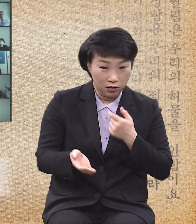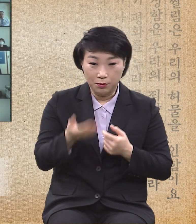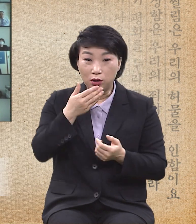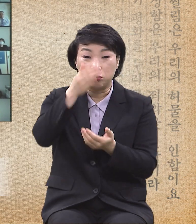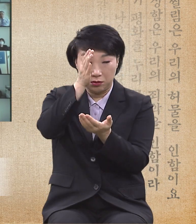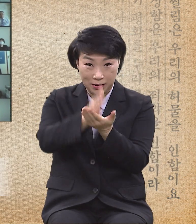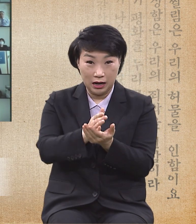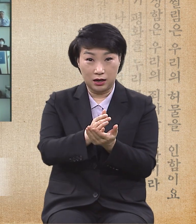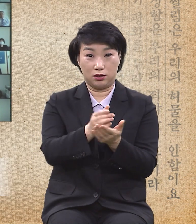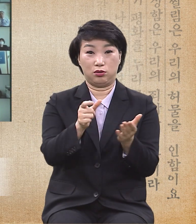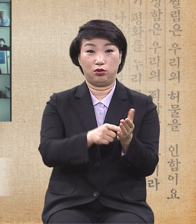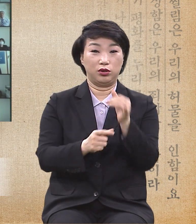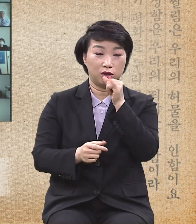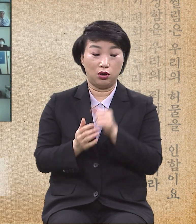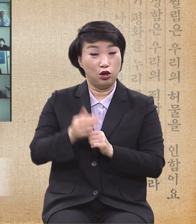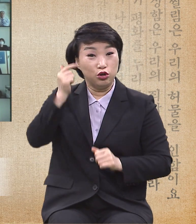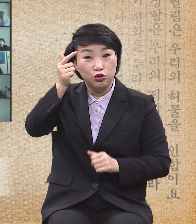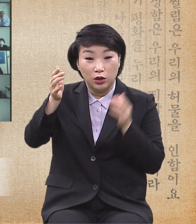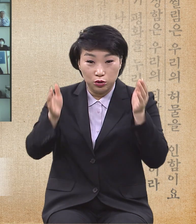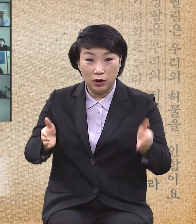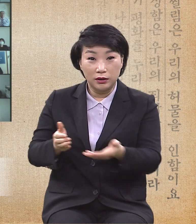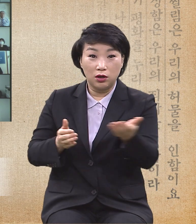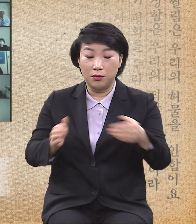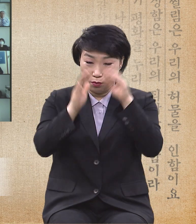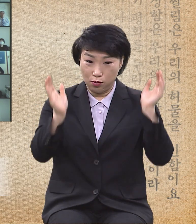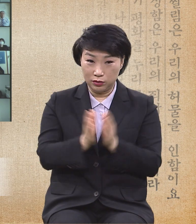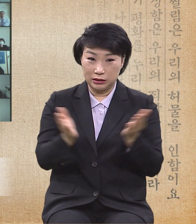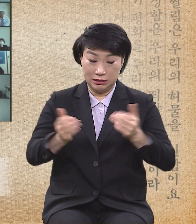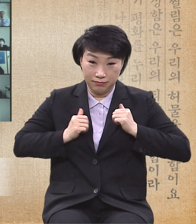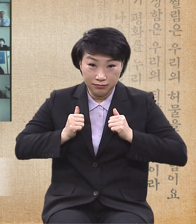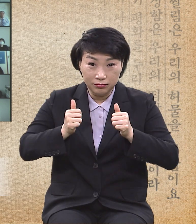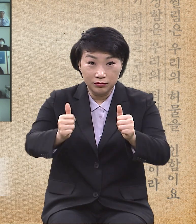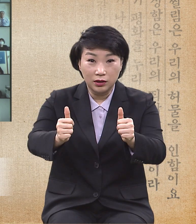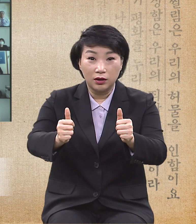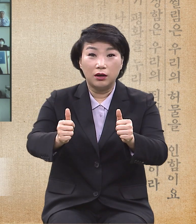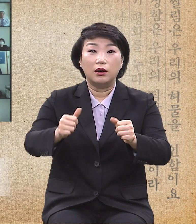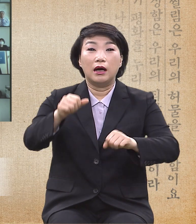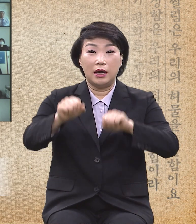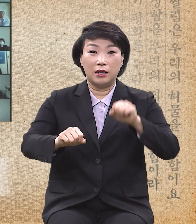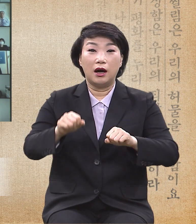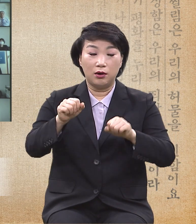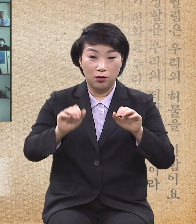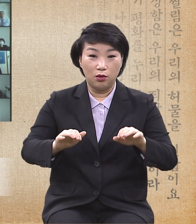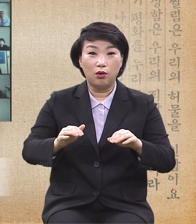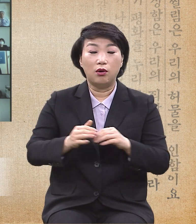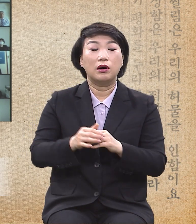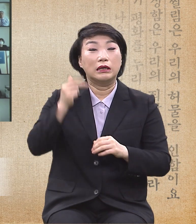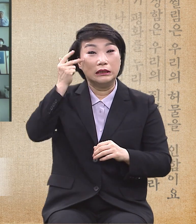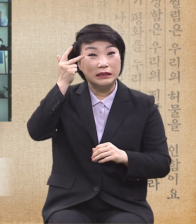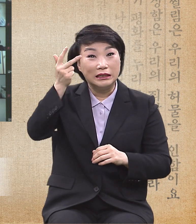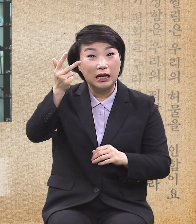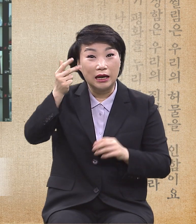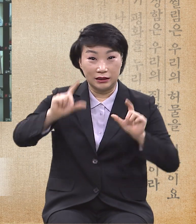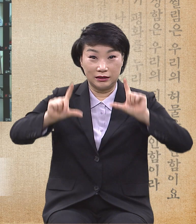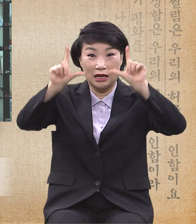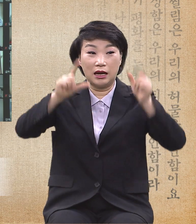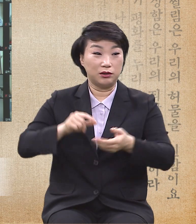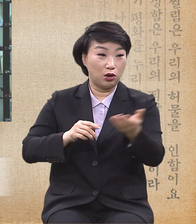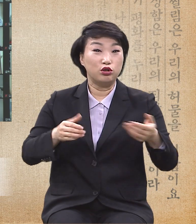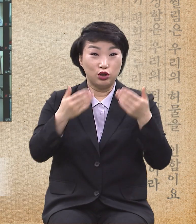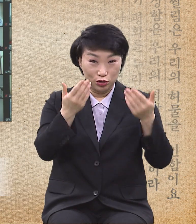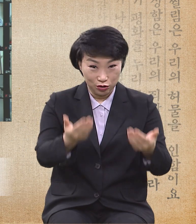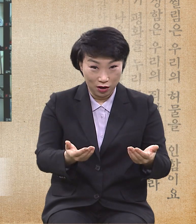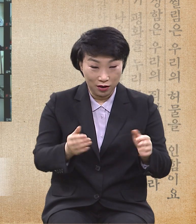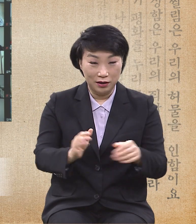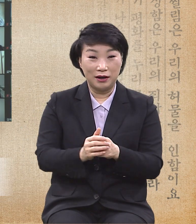먹지도 말라. 엿새 동안에 내보는 일을 힘줘서 하고 제1에 되는 나는